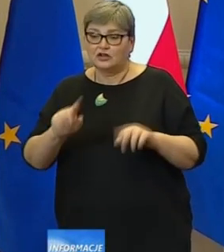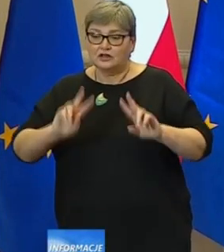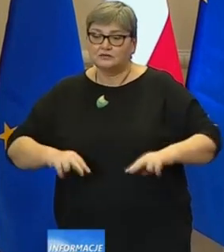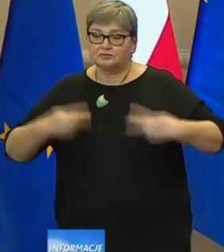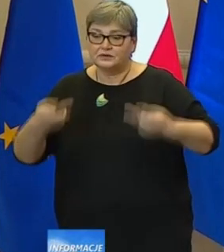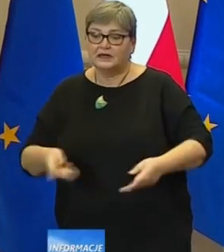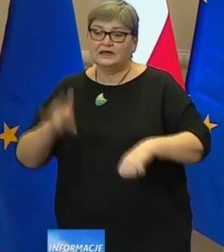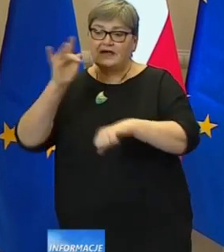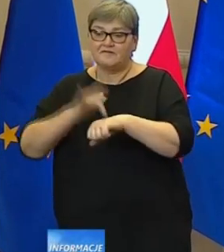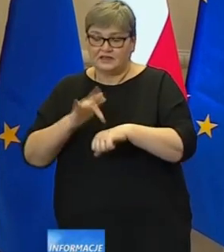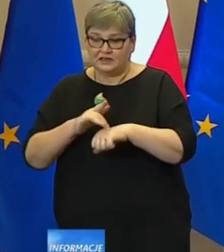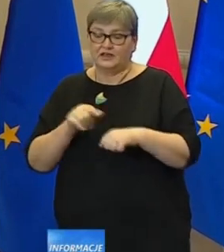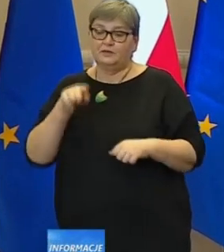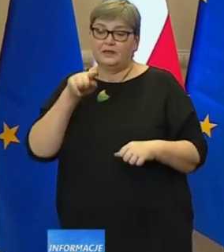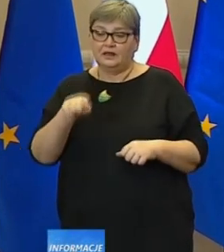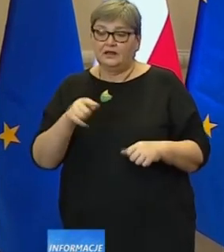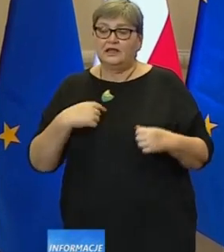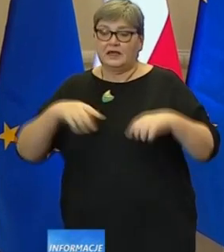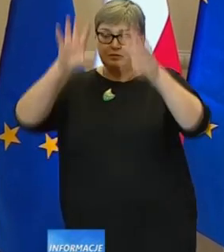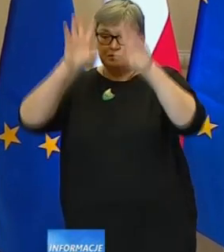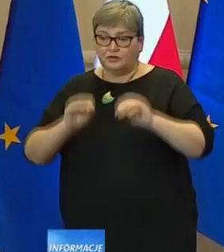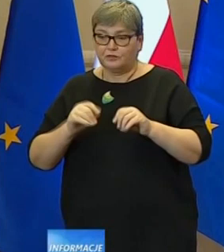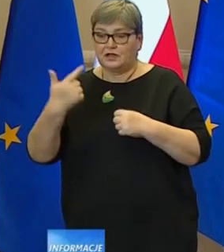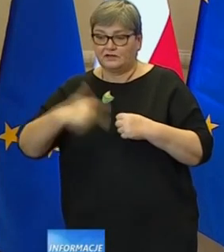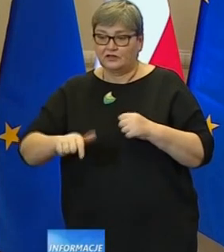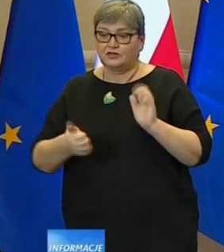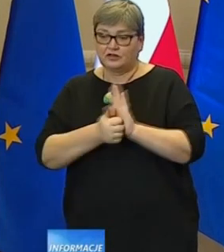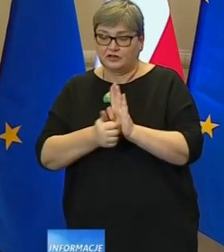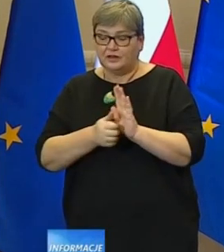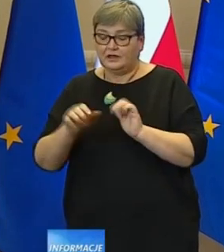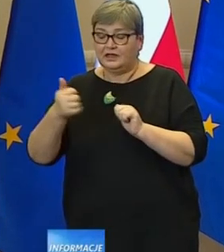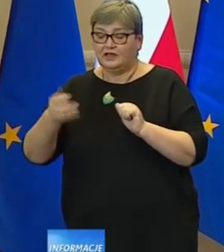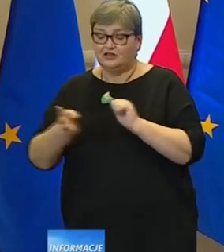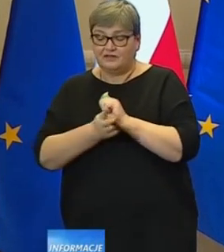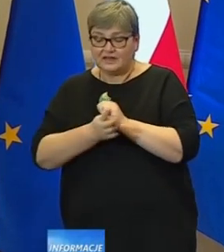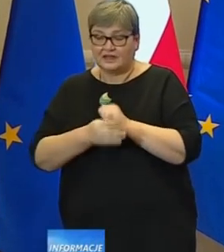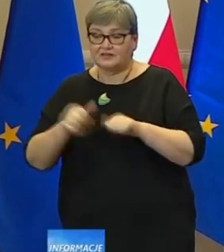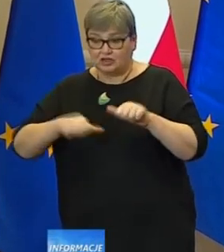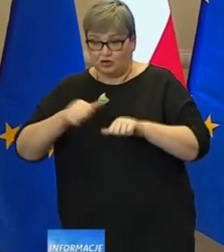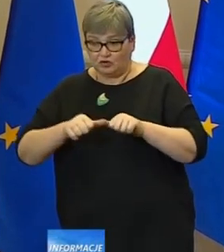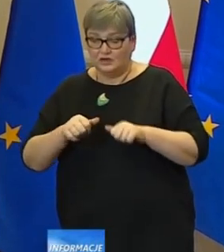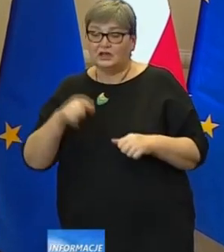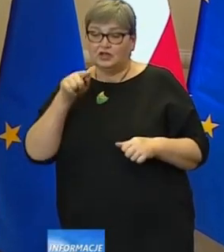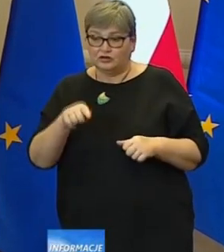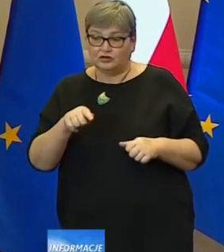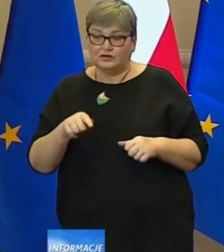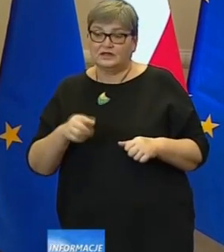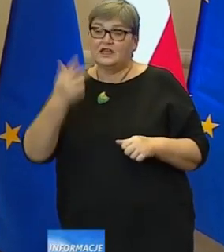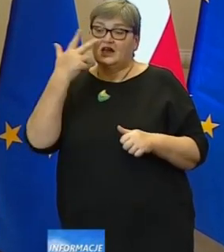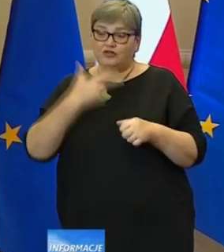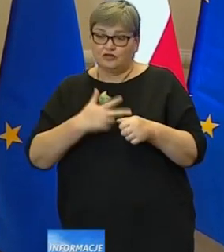kiedy podsumujemy rok 2019, jest między innymi o